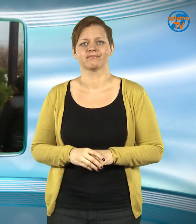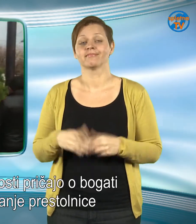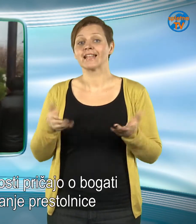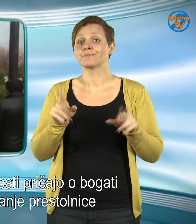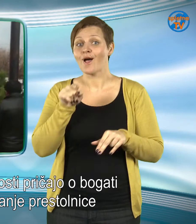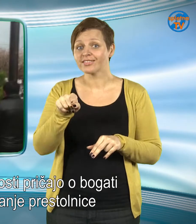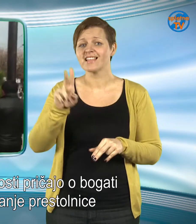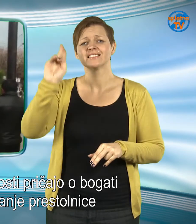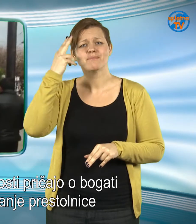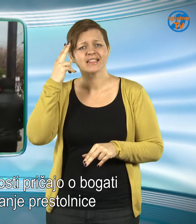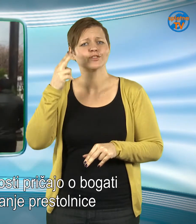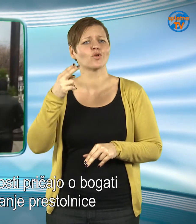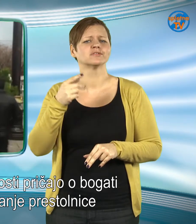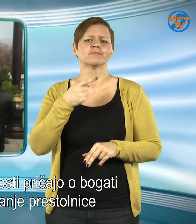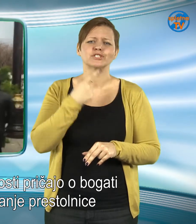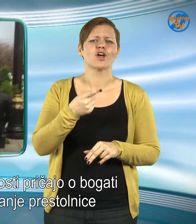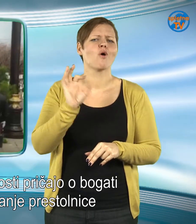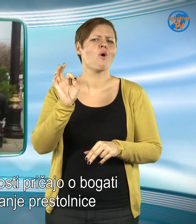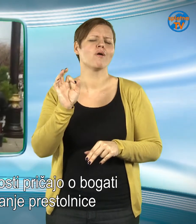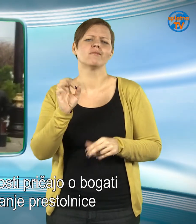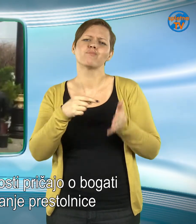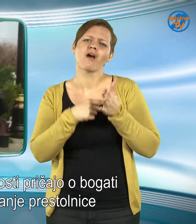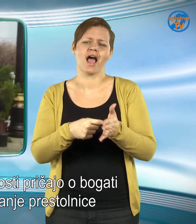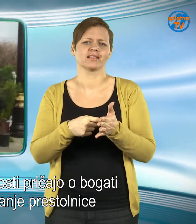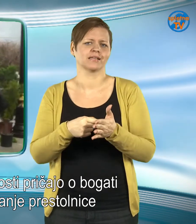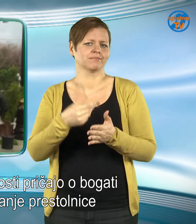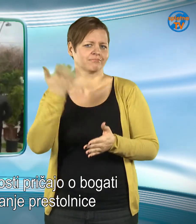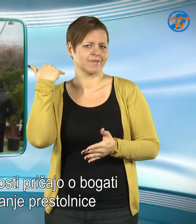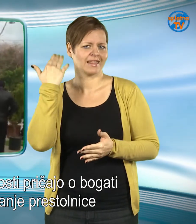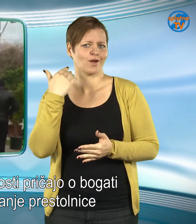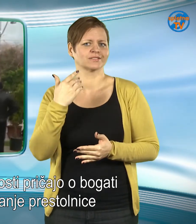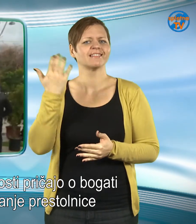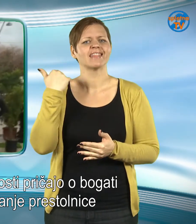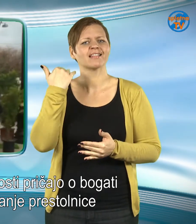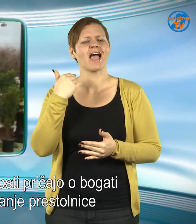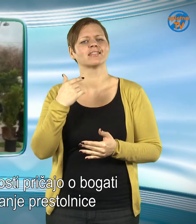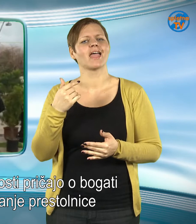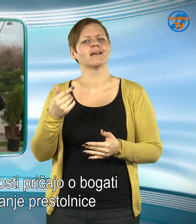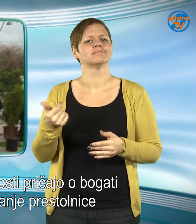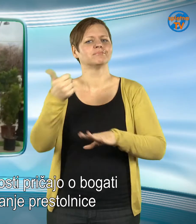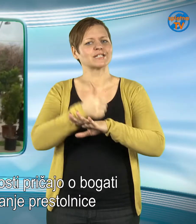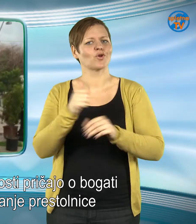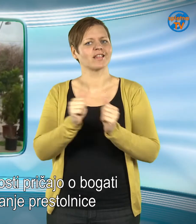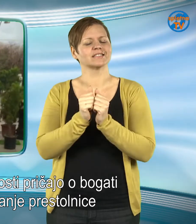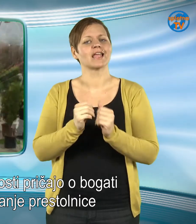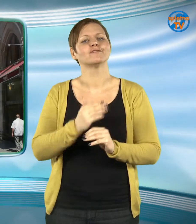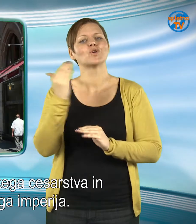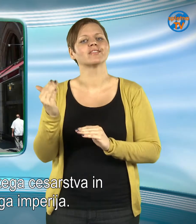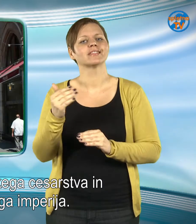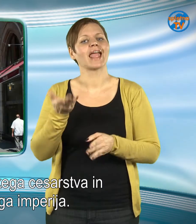Prav te znamenitosti pričajo o bogati preteklosti nekdanje prestolnice vzhodnega rimskega cesarstva in Otomanskega